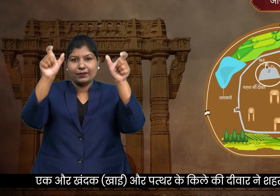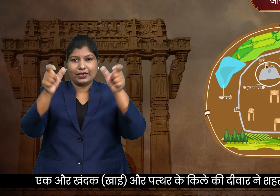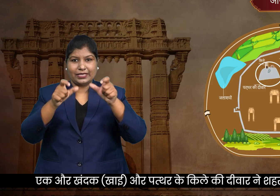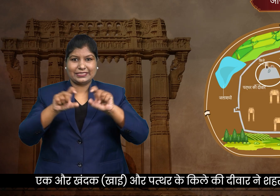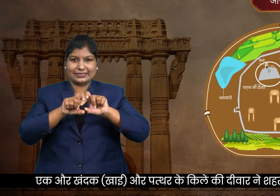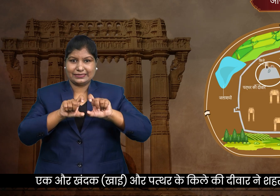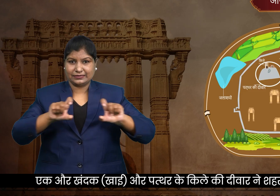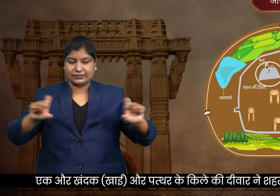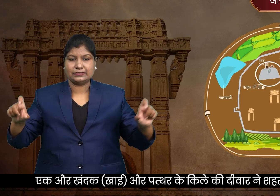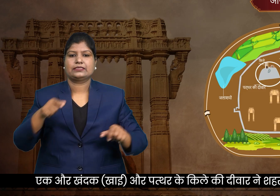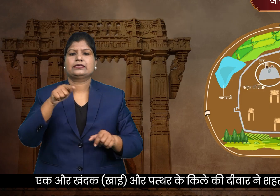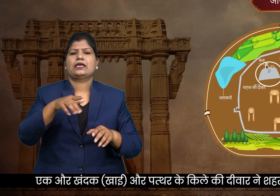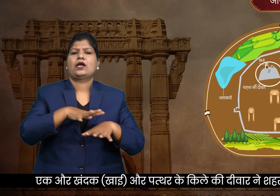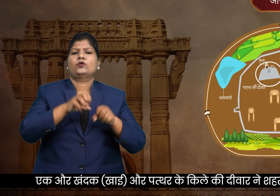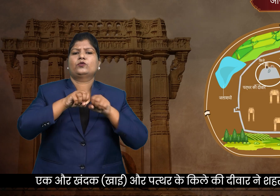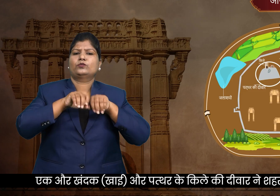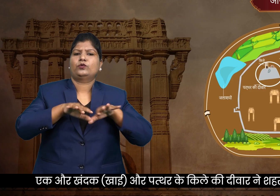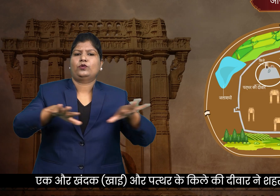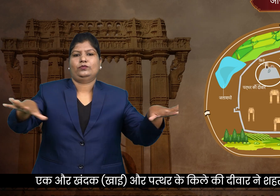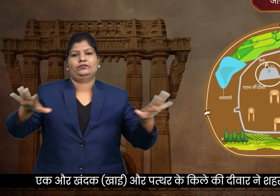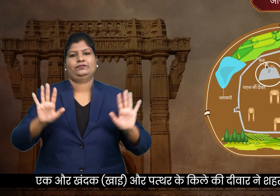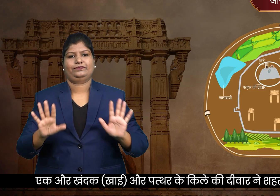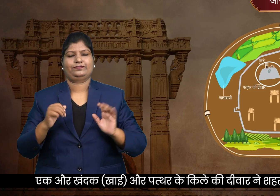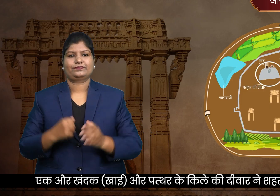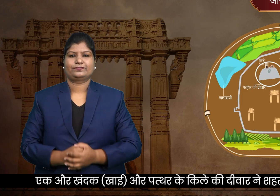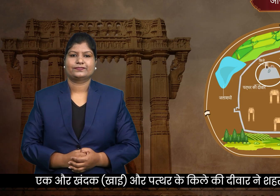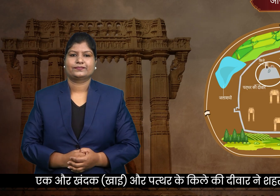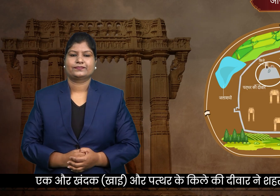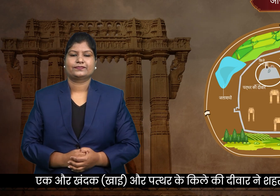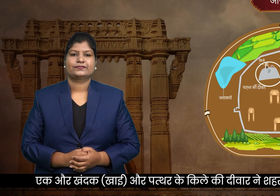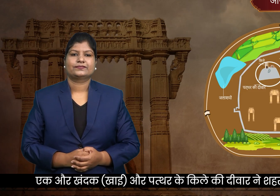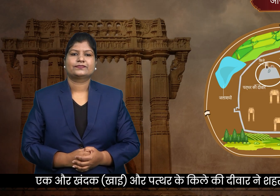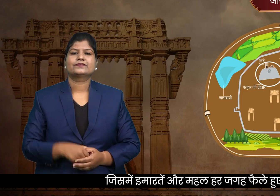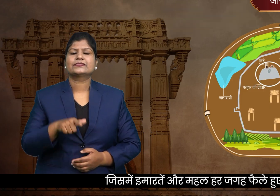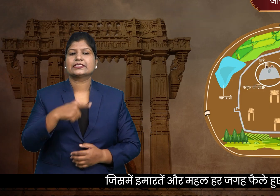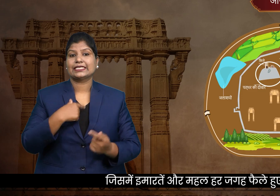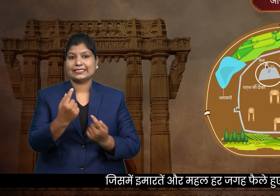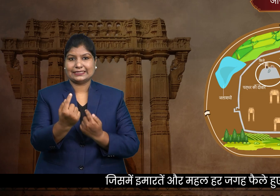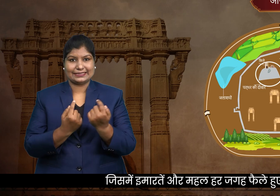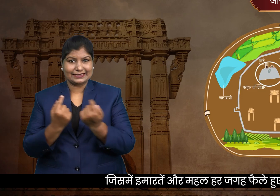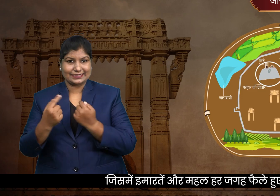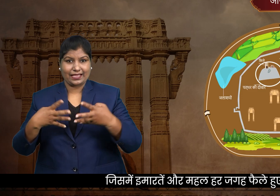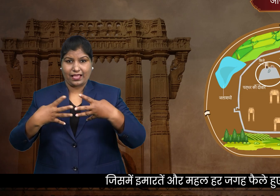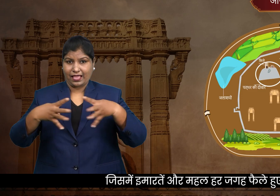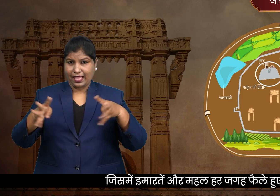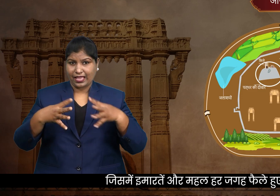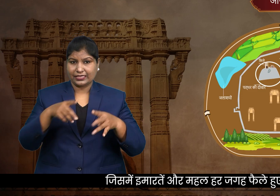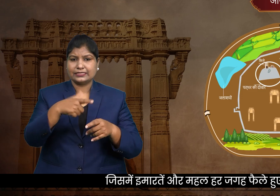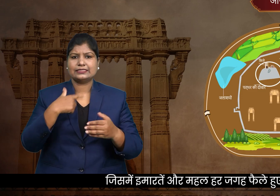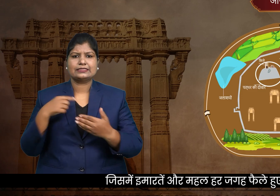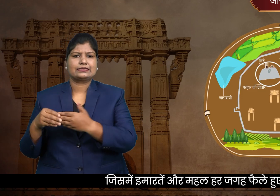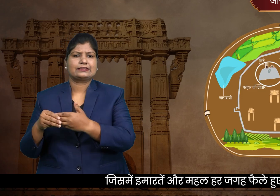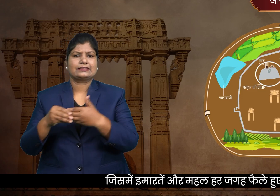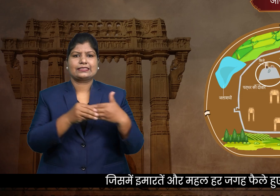पत्थर के किले की दीवार ने शहर के केंद्र को घेरा था, जिसमें इमारतें और महल हर